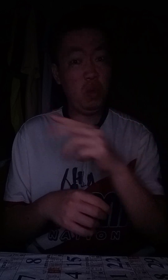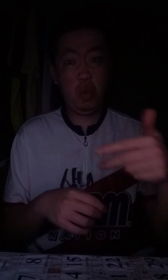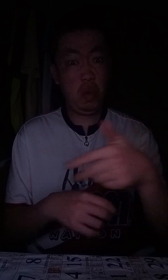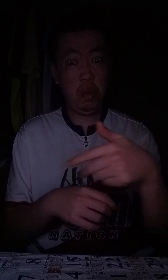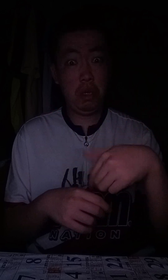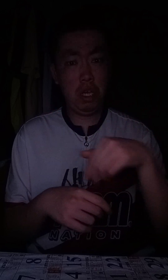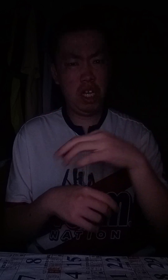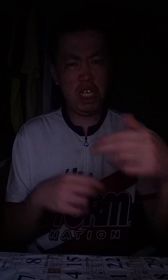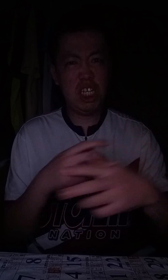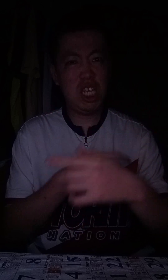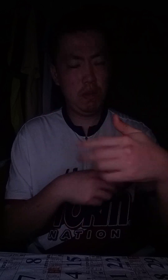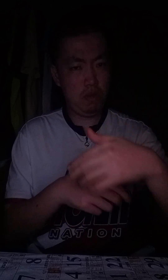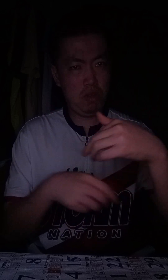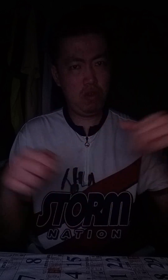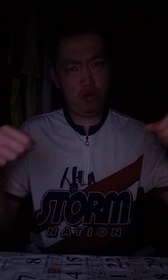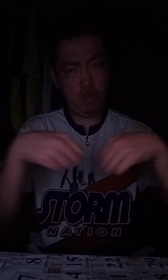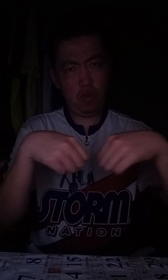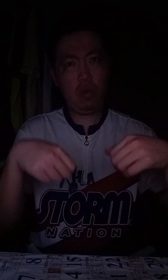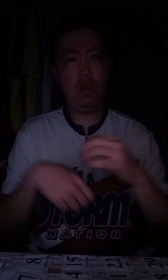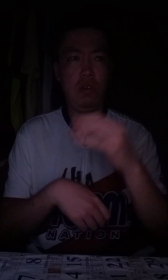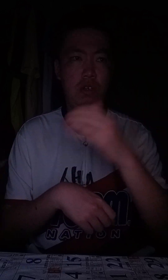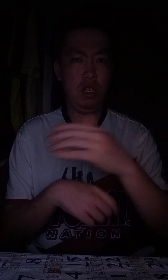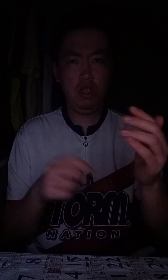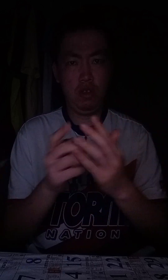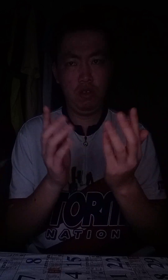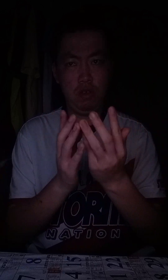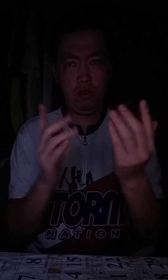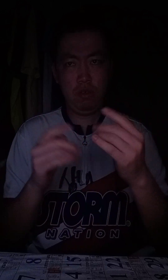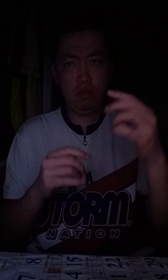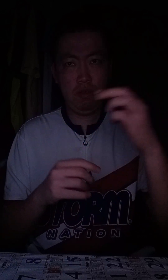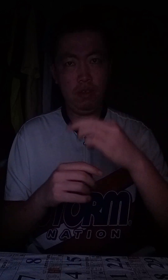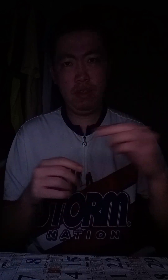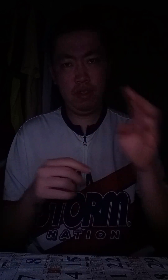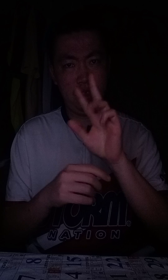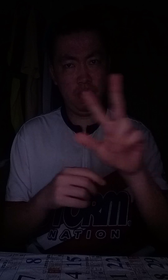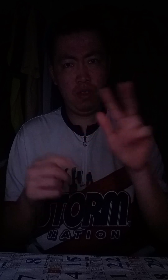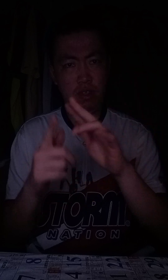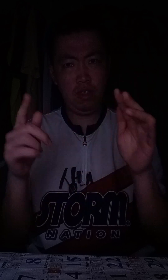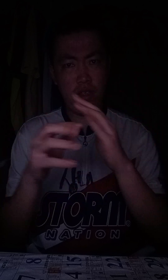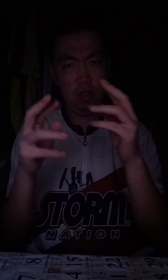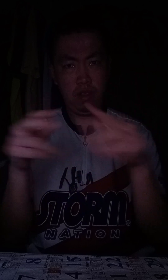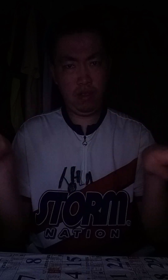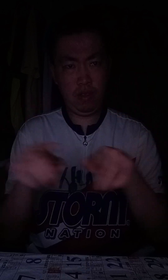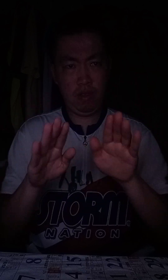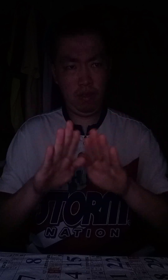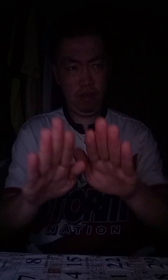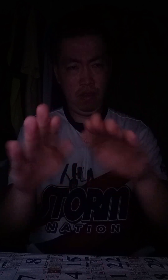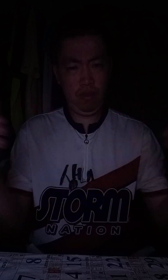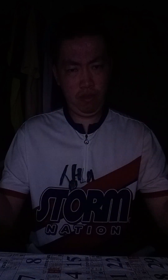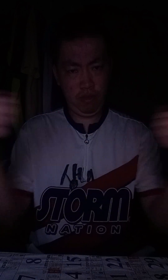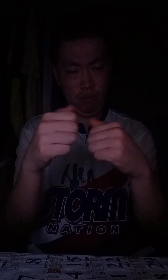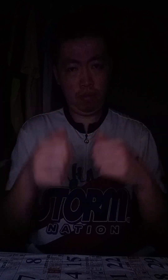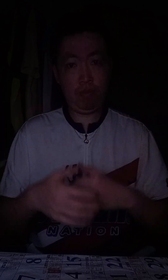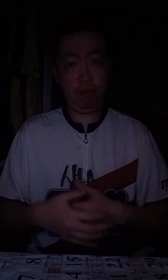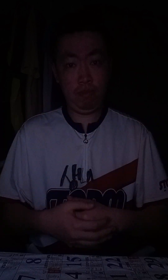통근버스가 시내버스를 추돌하면서 이 충격으로 차량 3대도 함께 밀려 부딪혔습니다. 이